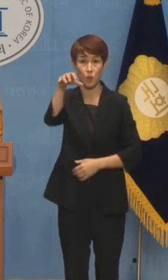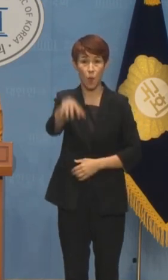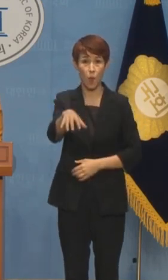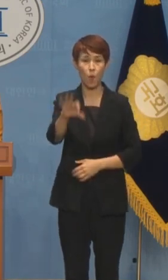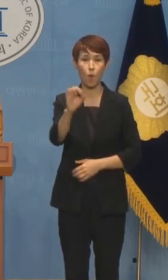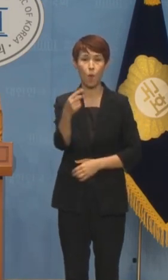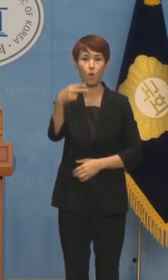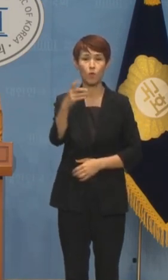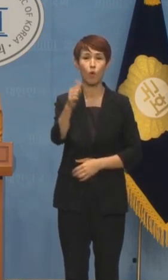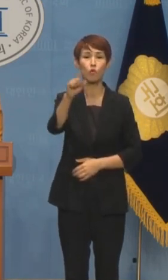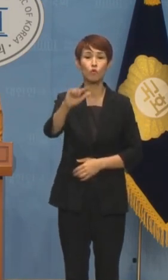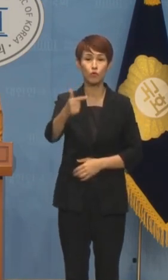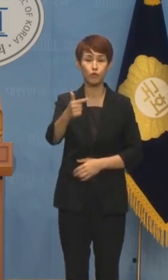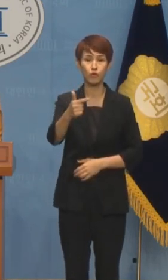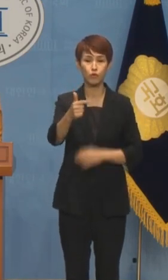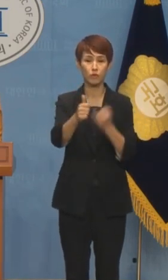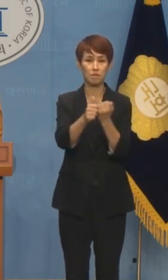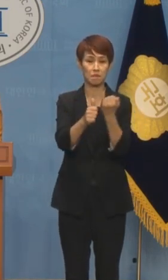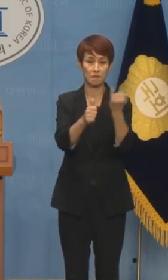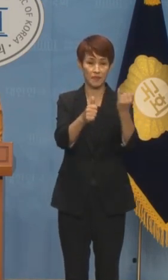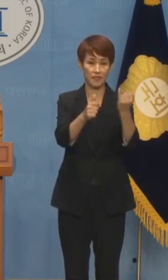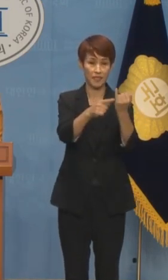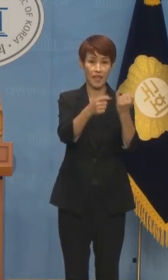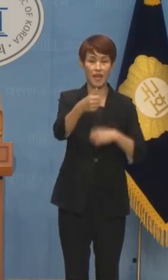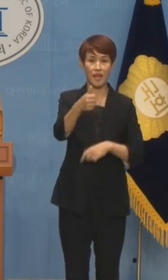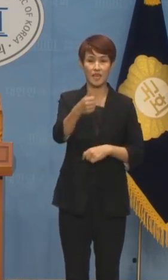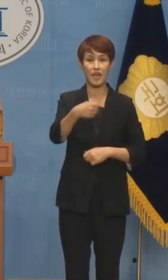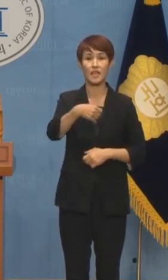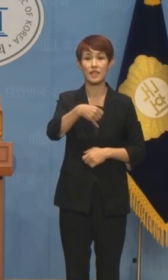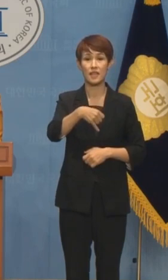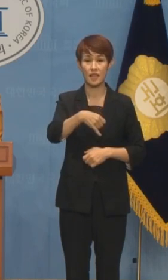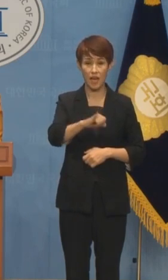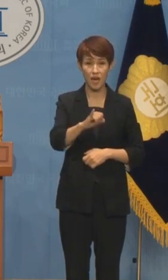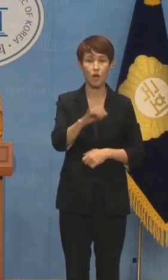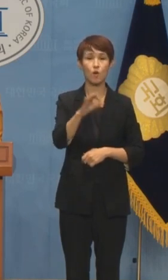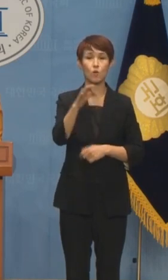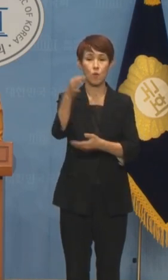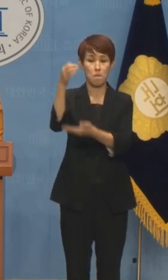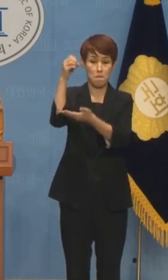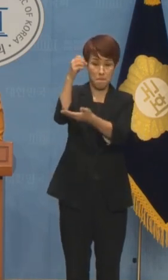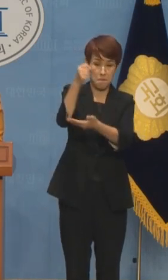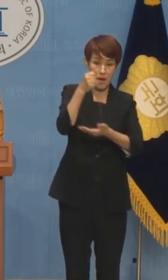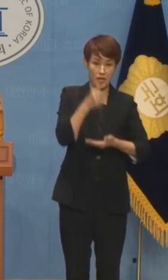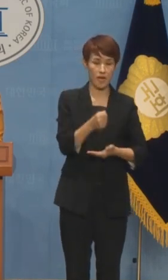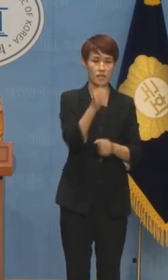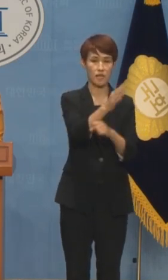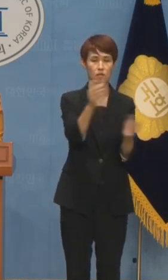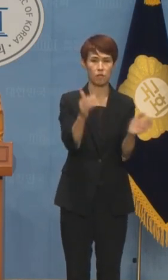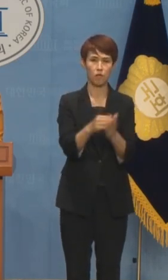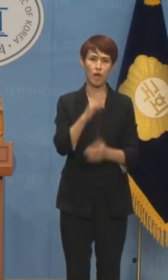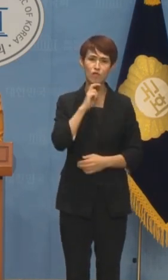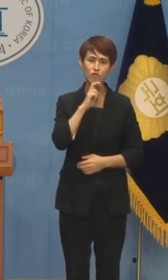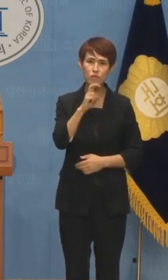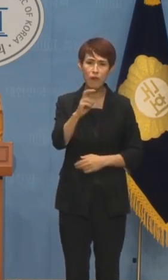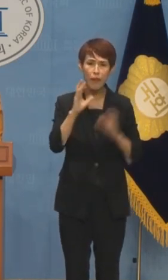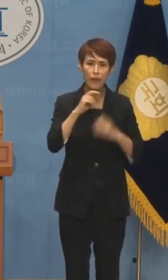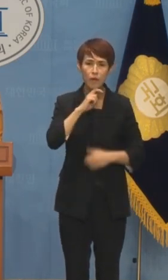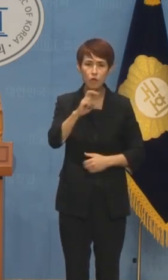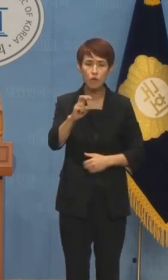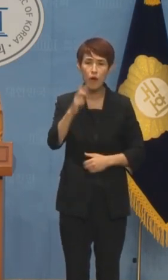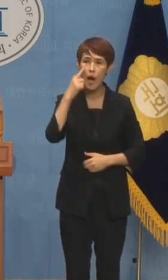오동훈 후보 배우자의 땅을 딸이 돈을 증여받아 사들였습니다. 20살짜리 딸이